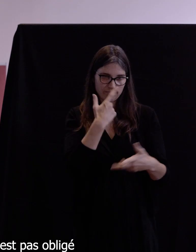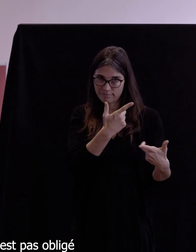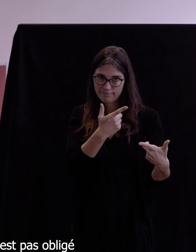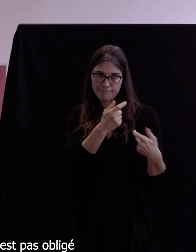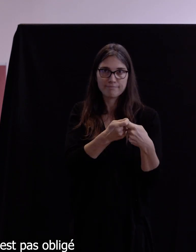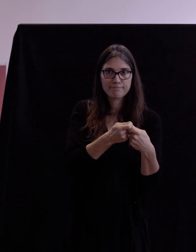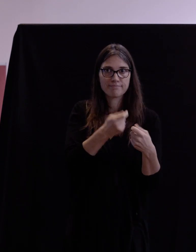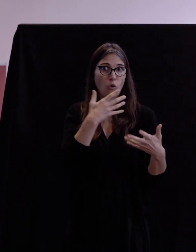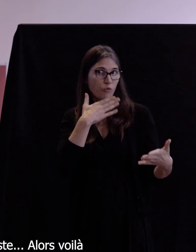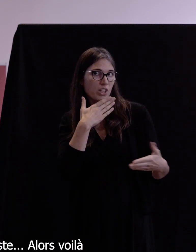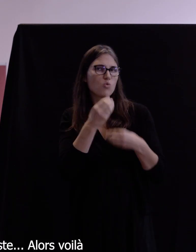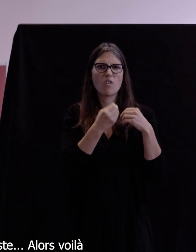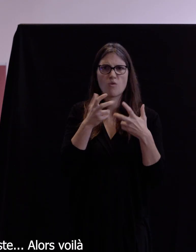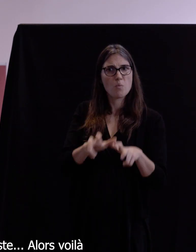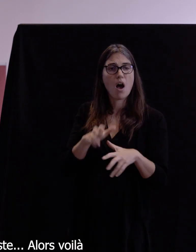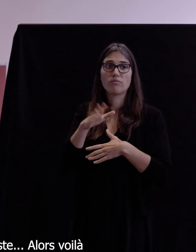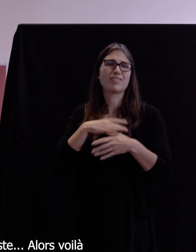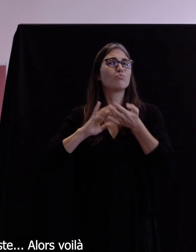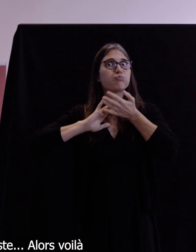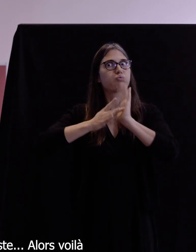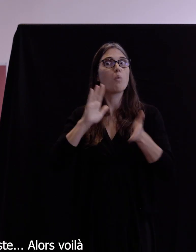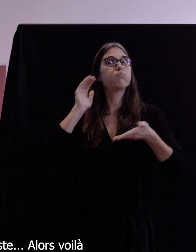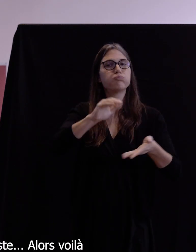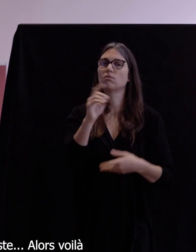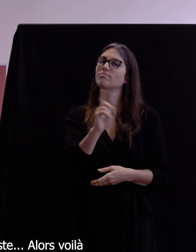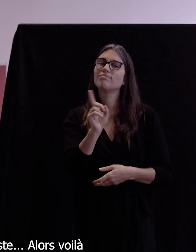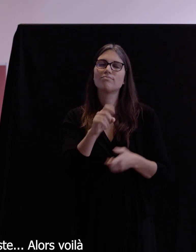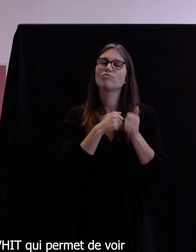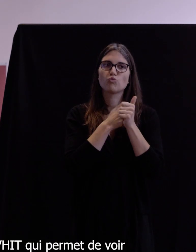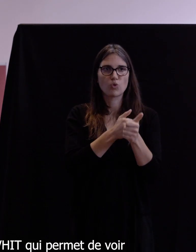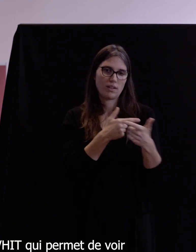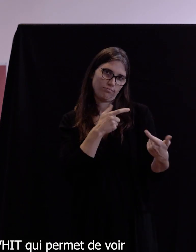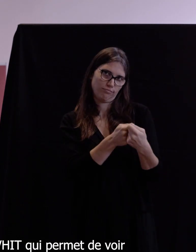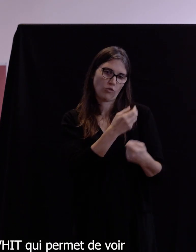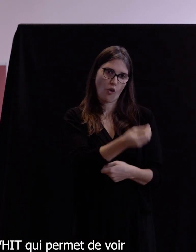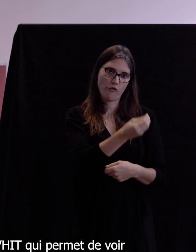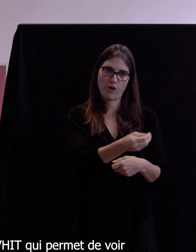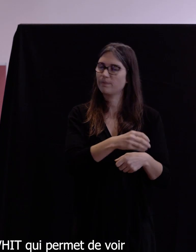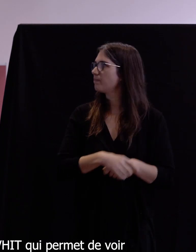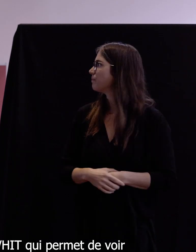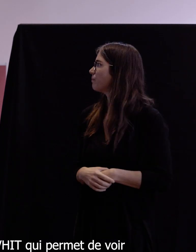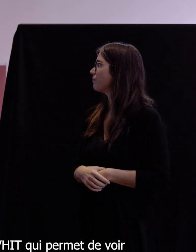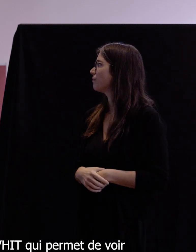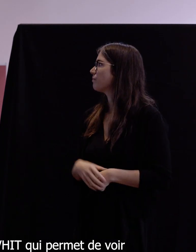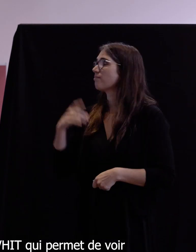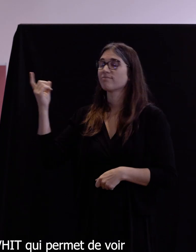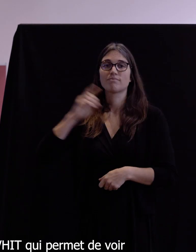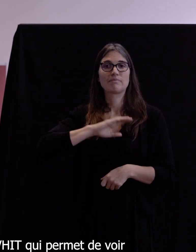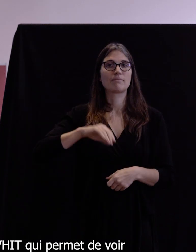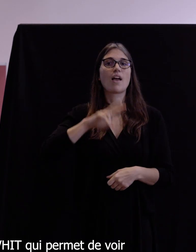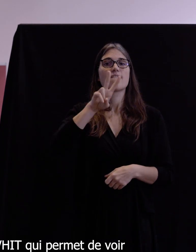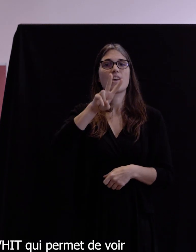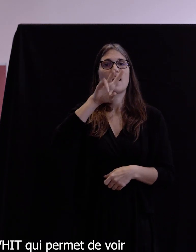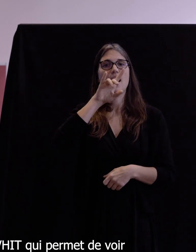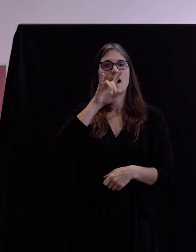tous les faire. Je vous montre juste. Alors voilà. Alors, ce qu'on appelle le Head Impulse Test ou le VHIT, qui permet de voir